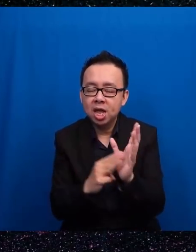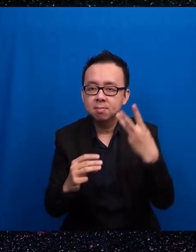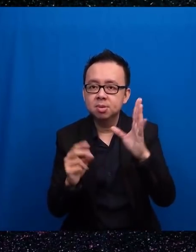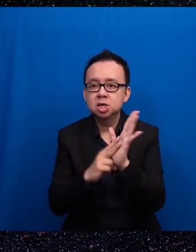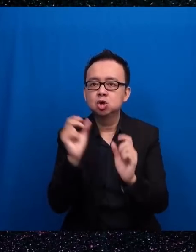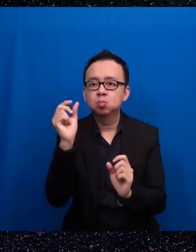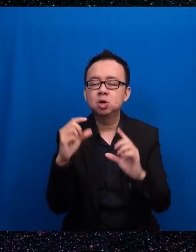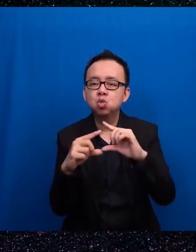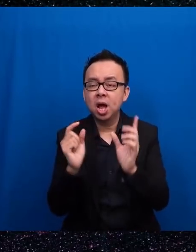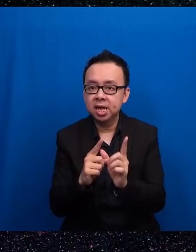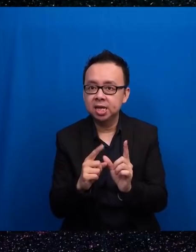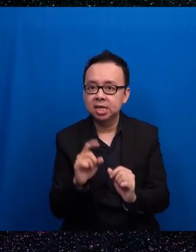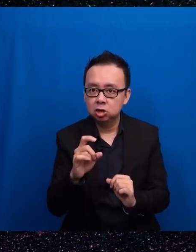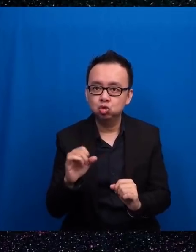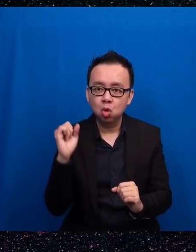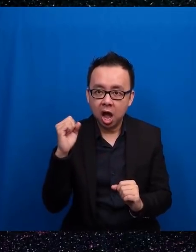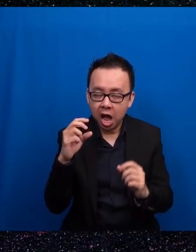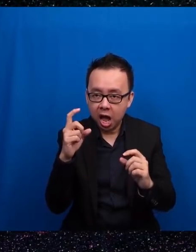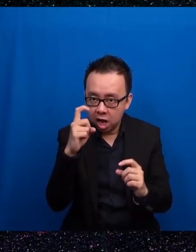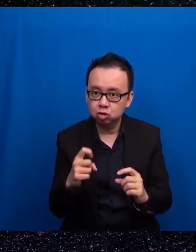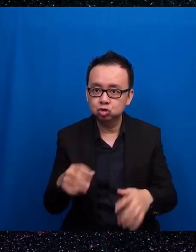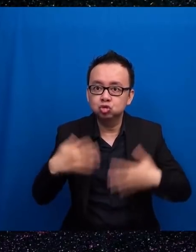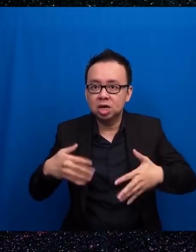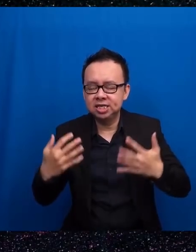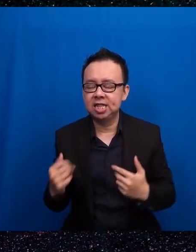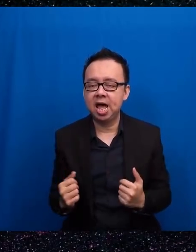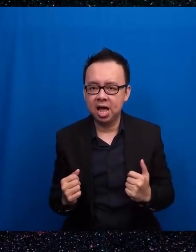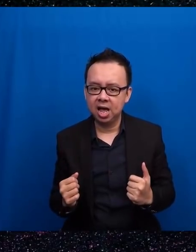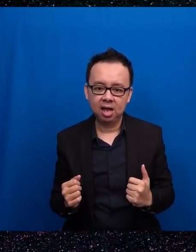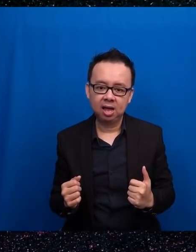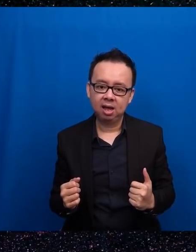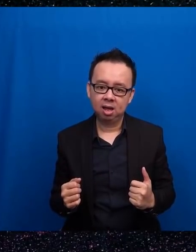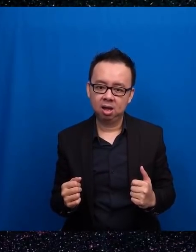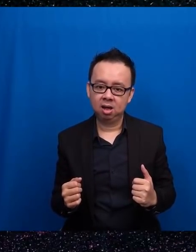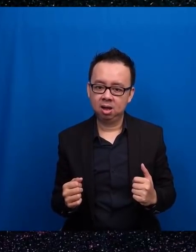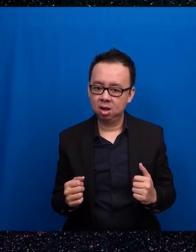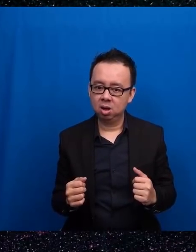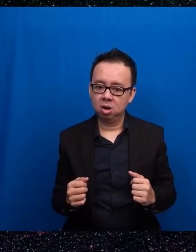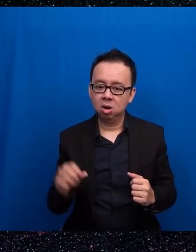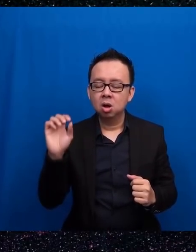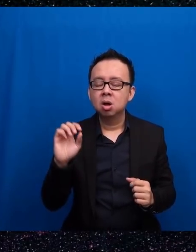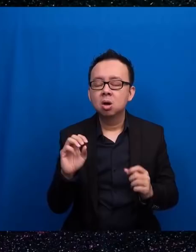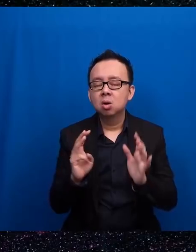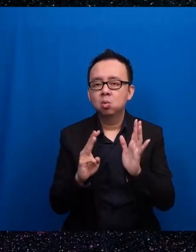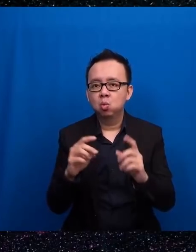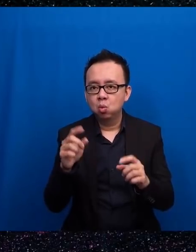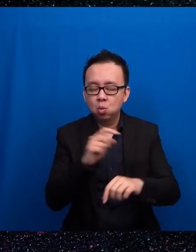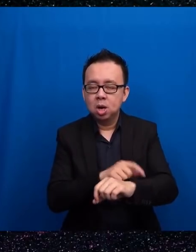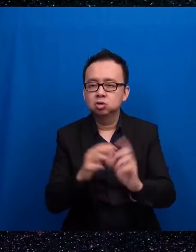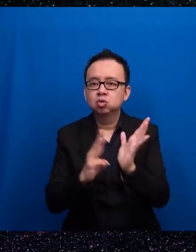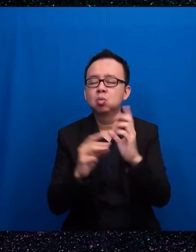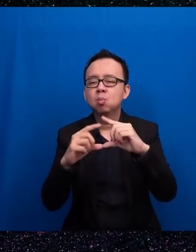masih mencucurkan air mata. Pada waktu masa panen, dia masih mengeluh